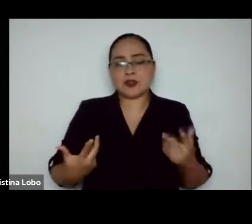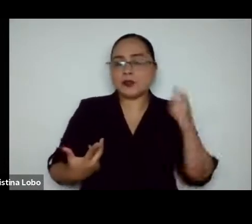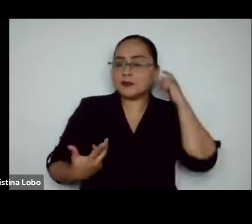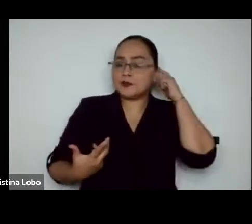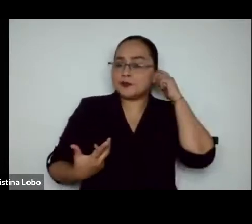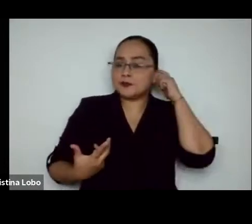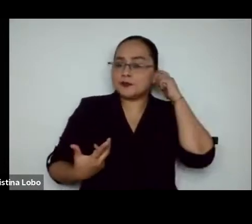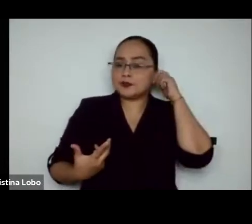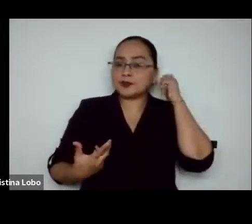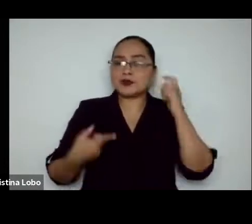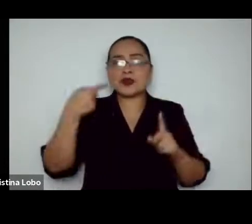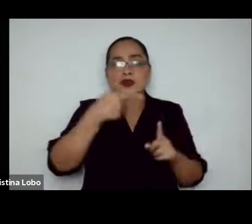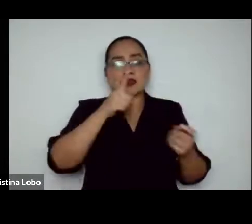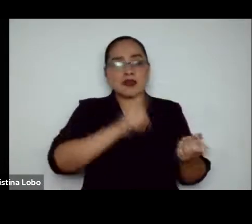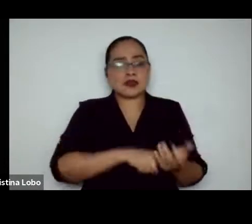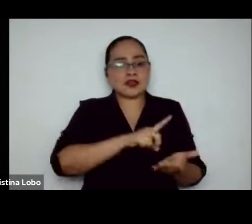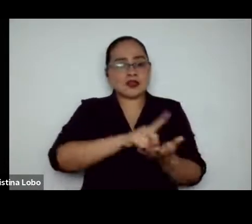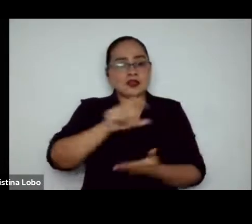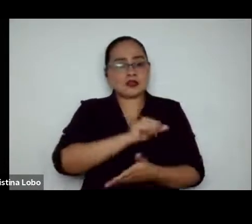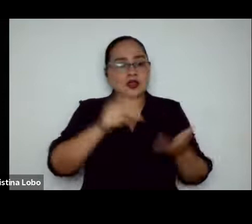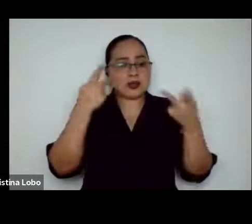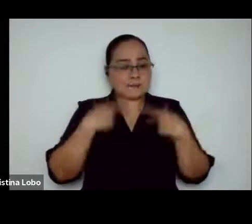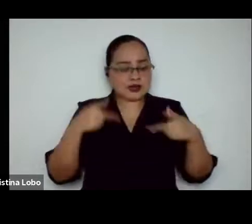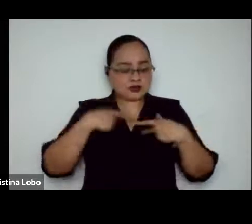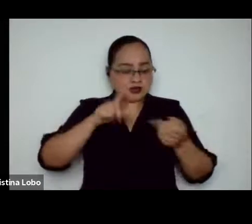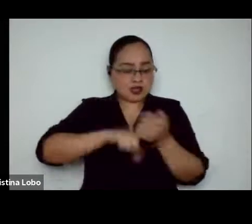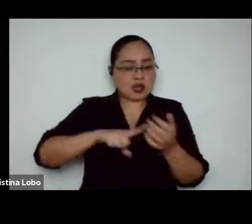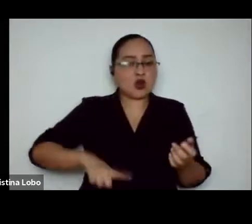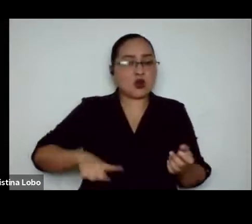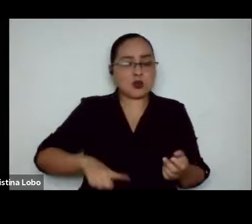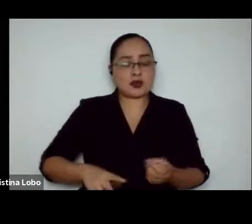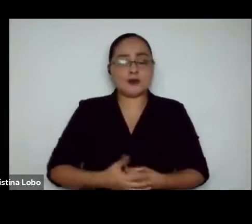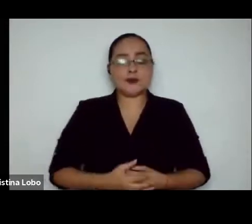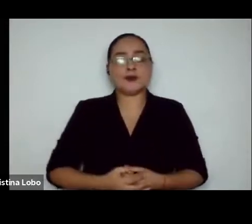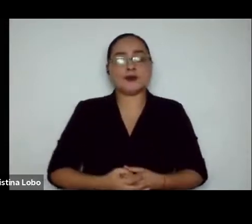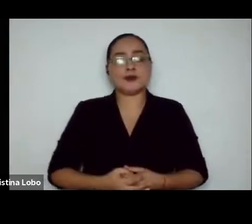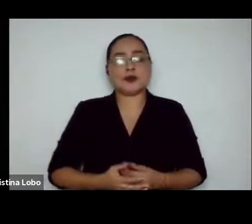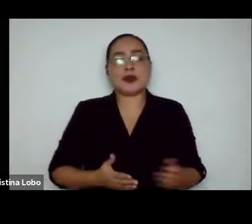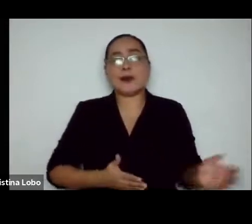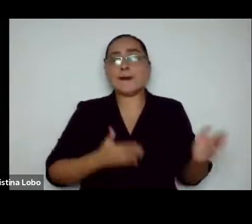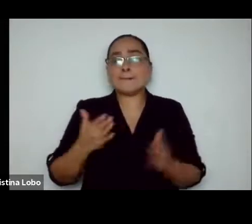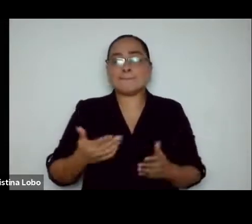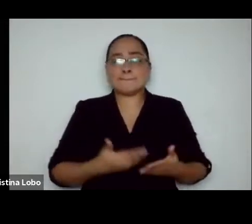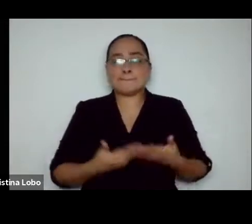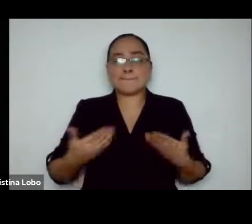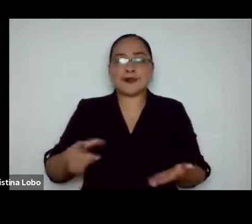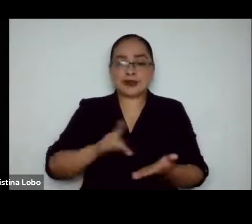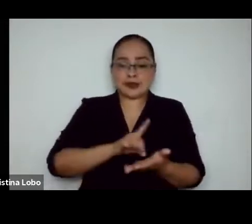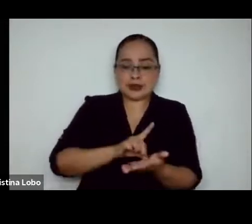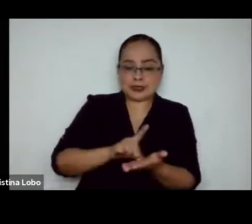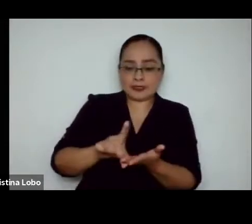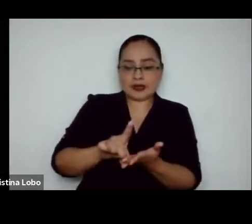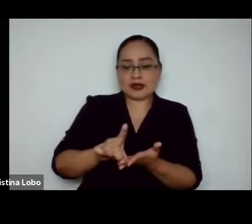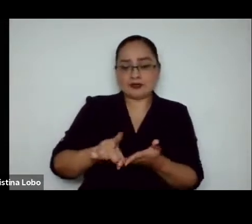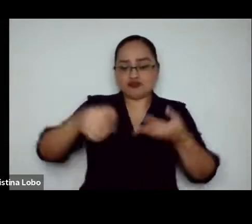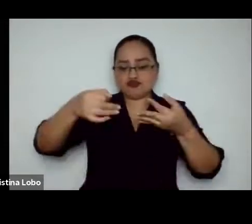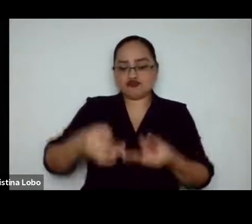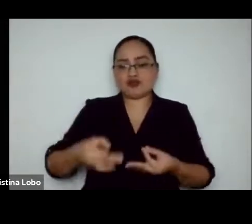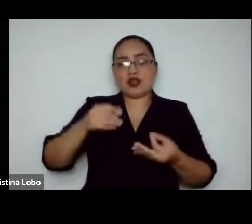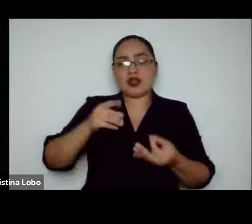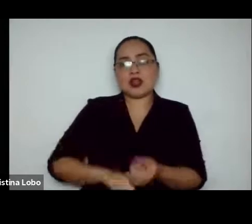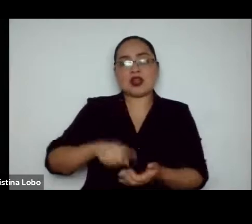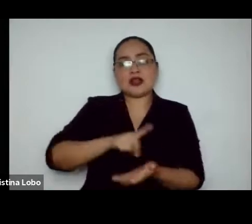a los derechos a los ciudadanos o ciudadanas de un Estado. Ahora, además de que los derechos fundamentales atribuyen